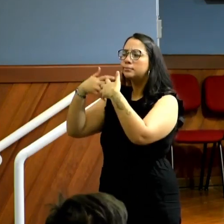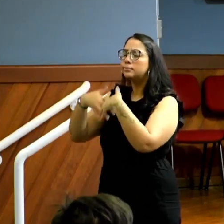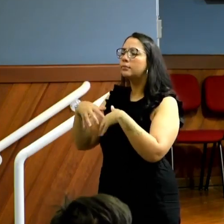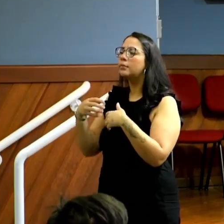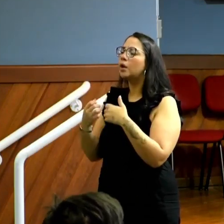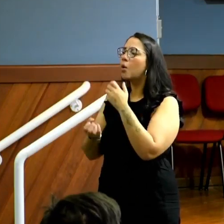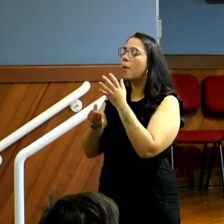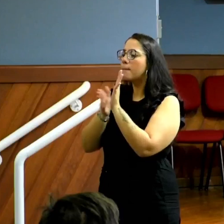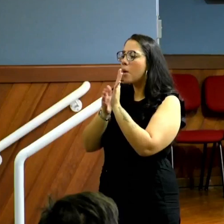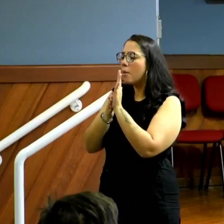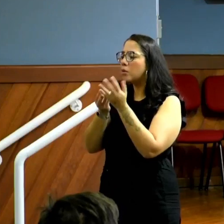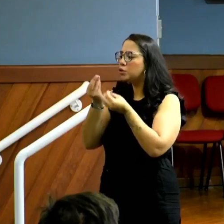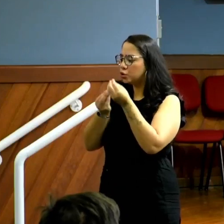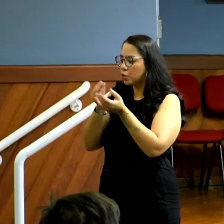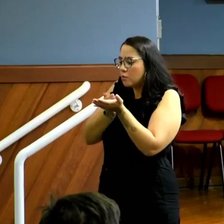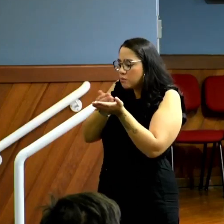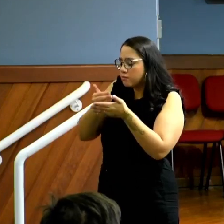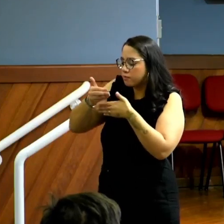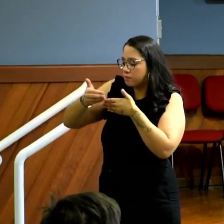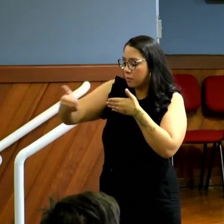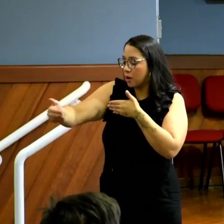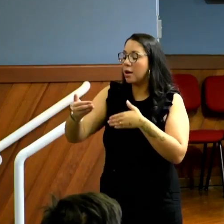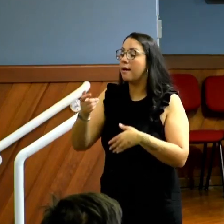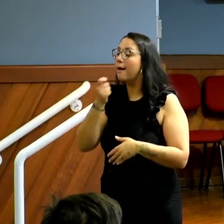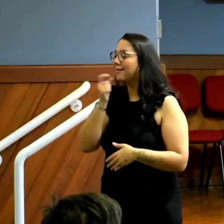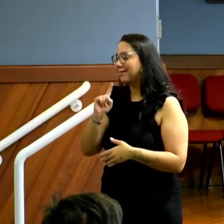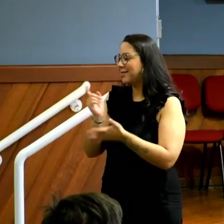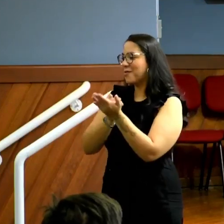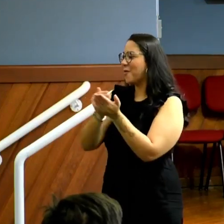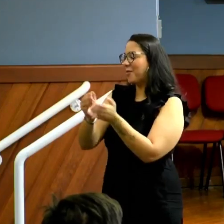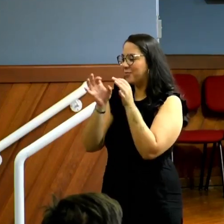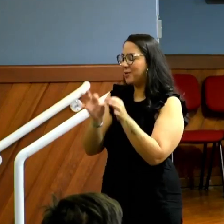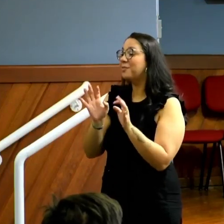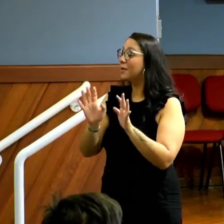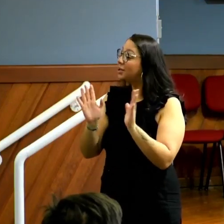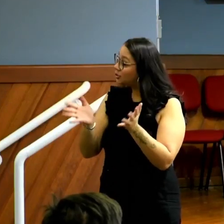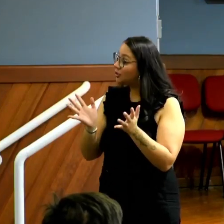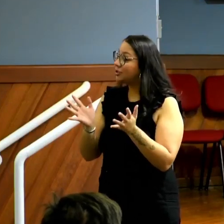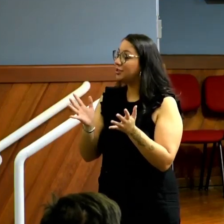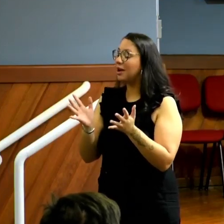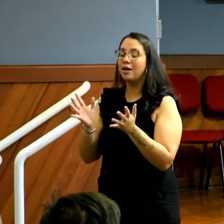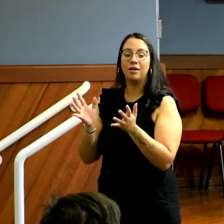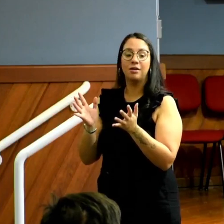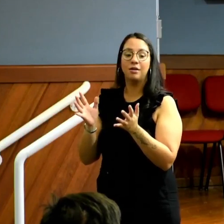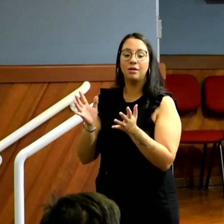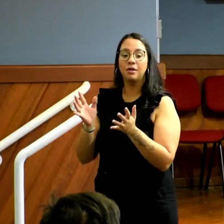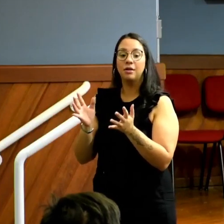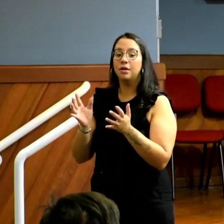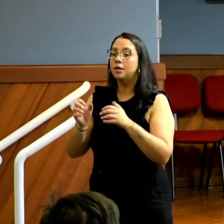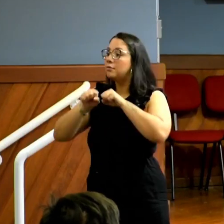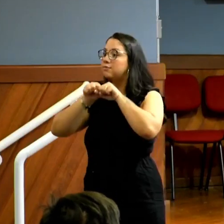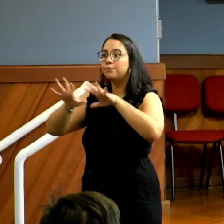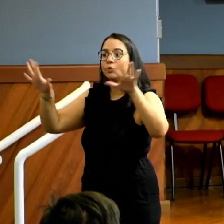iniciativas. Nós já percebemos que, veja, a rede nem começou e a gente já percebeu que essa rede ela já furou, porque nós pensamos